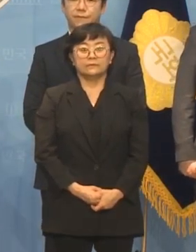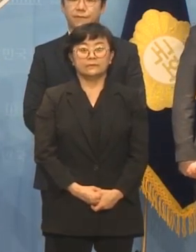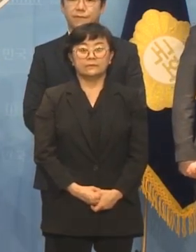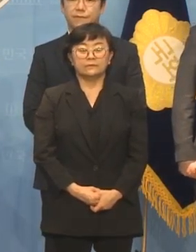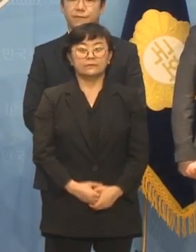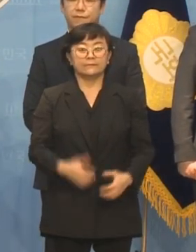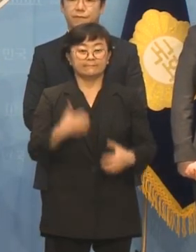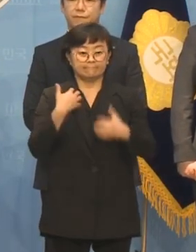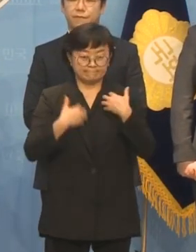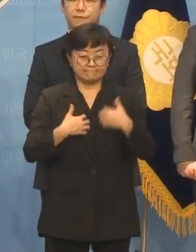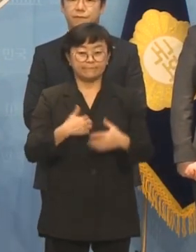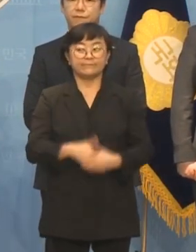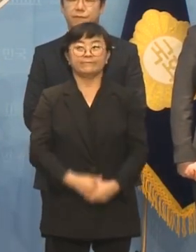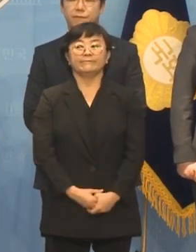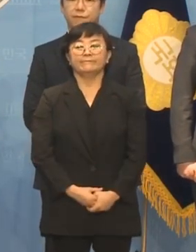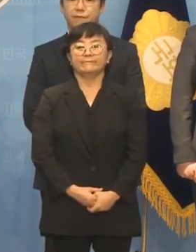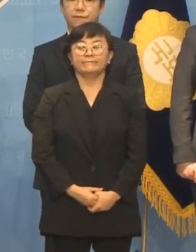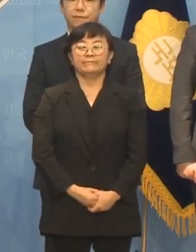반갑습니다.